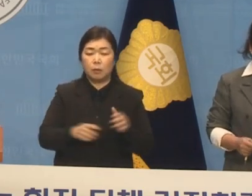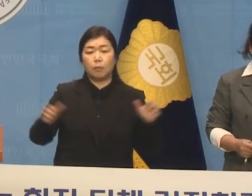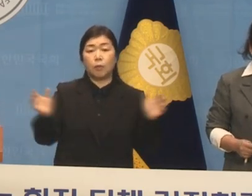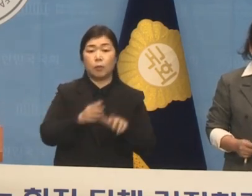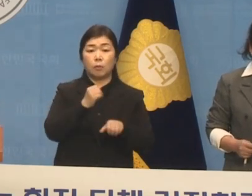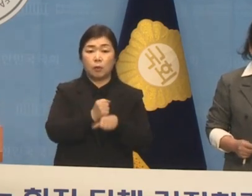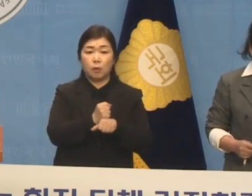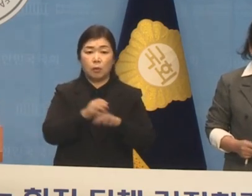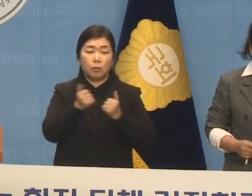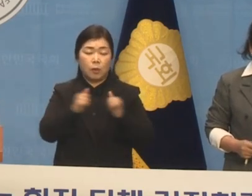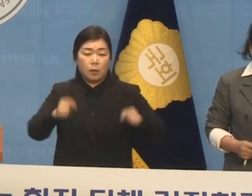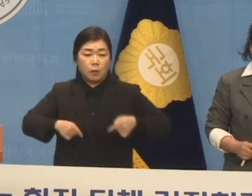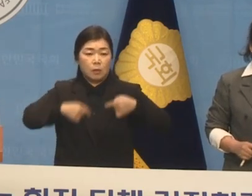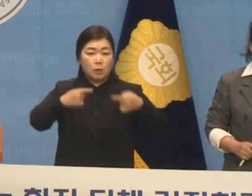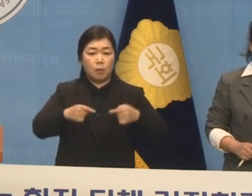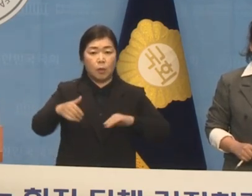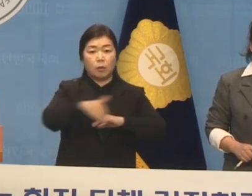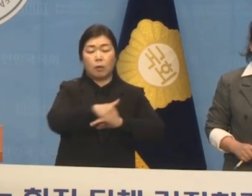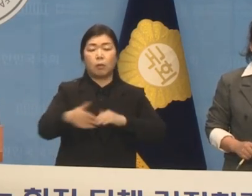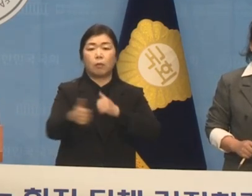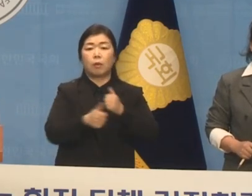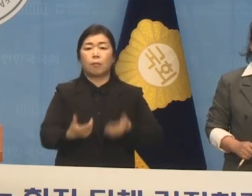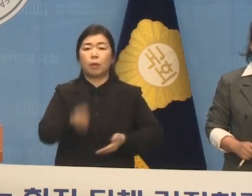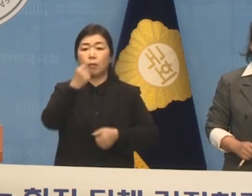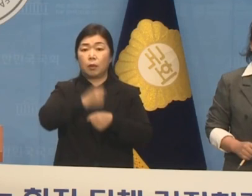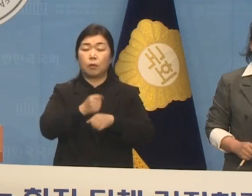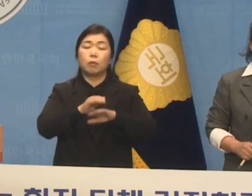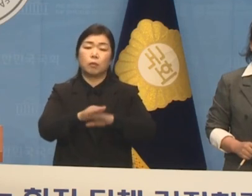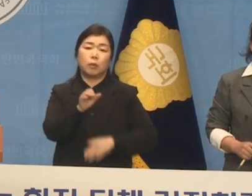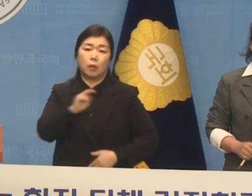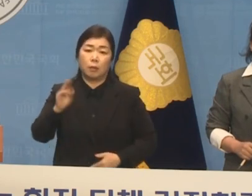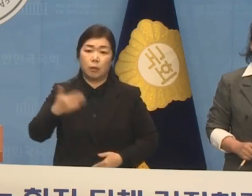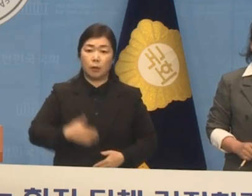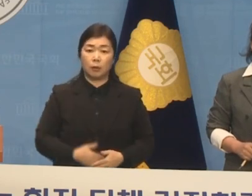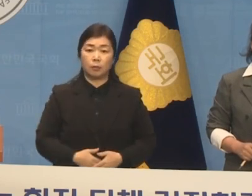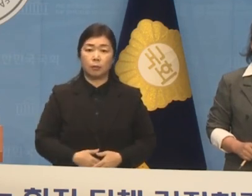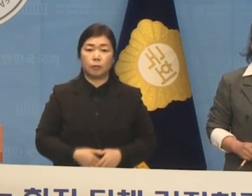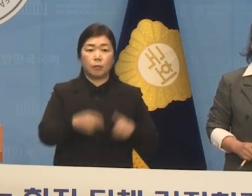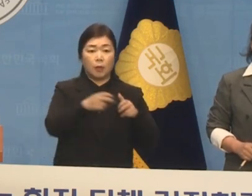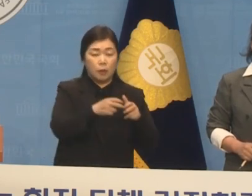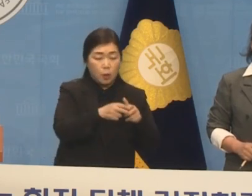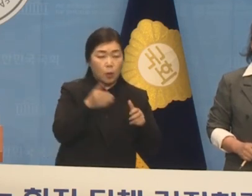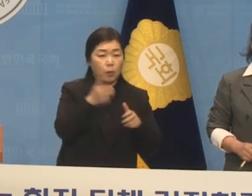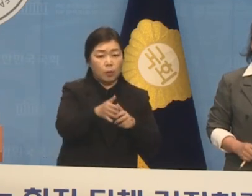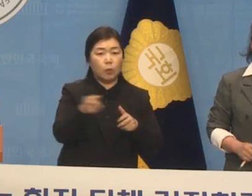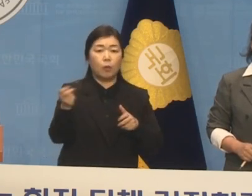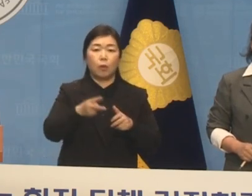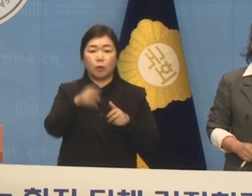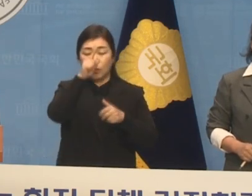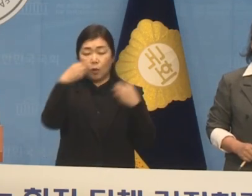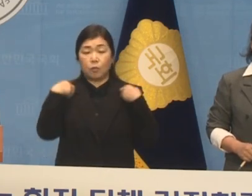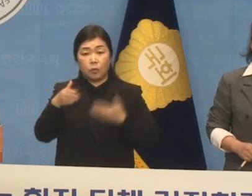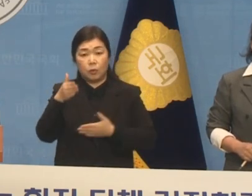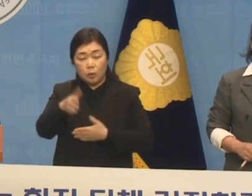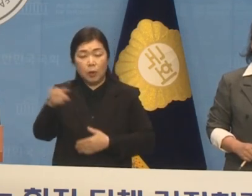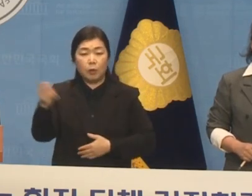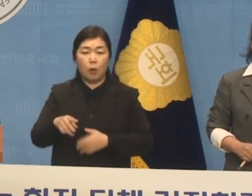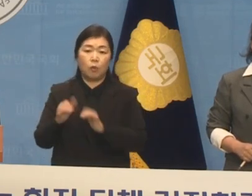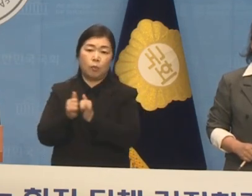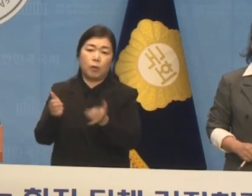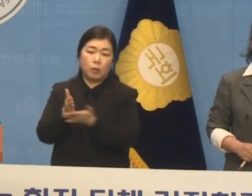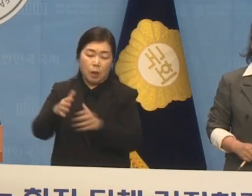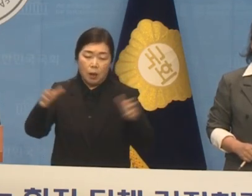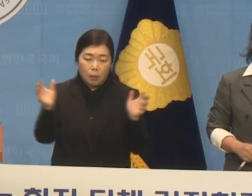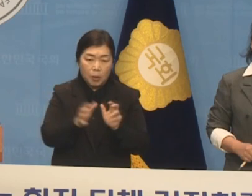구성하고 의협안, 정부안, 시민사회안 등 세 가지 안을 토론한 후 1개월 이내에